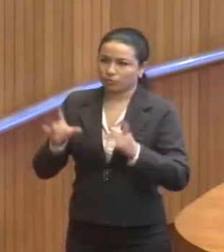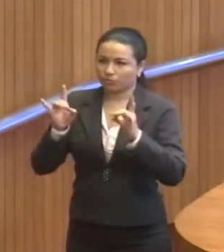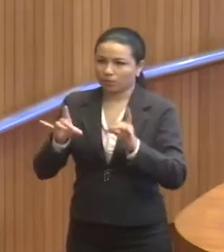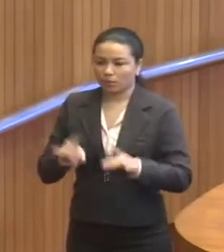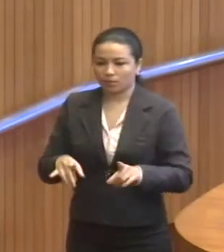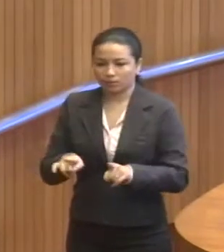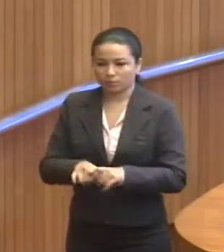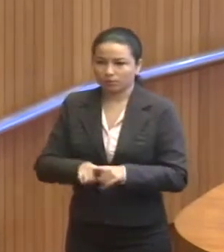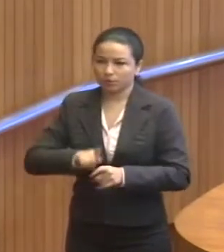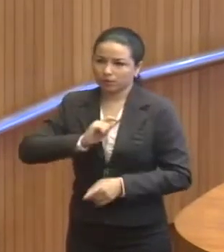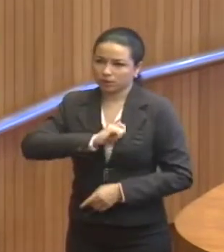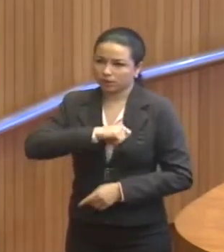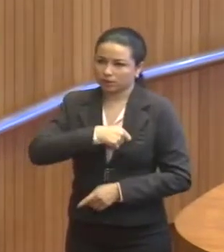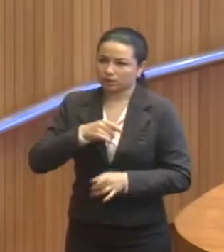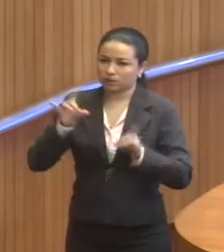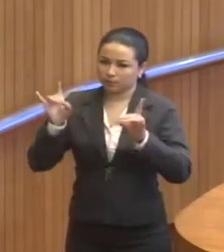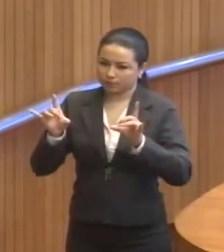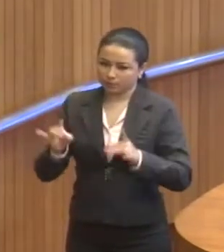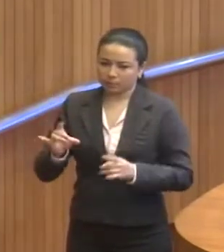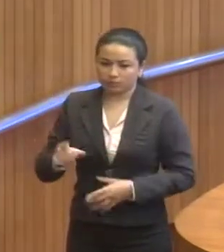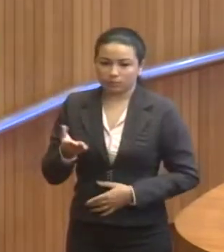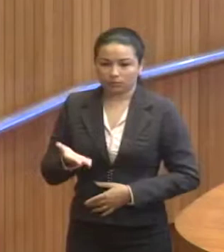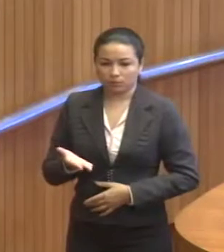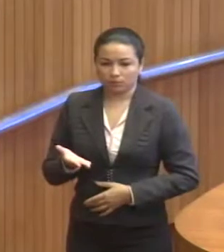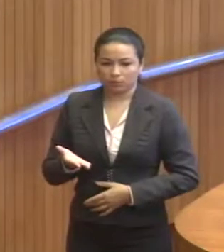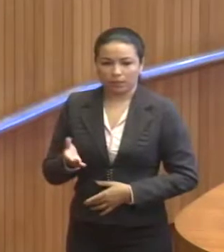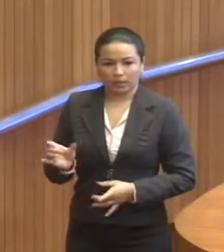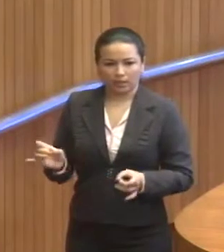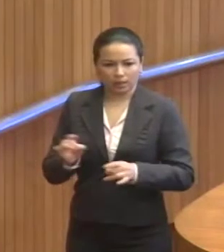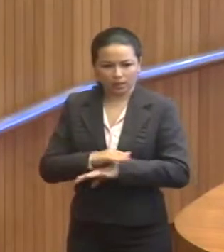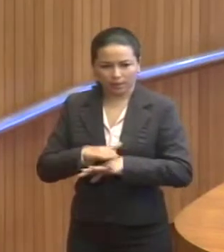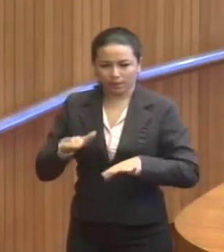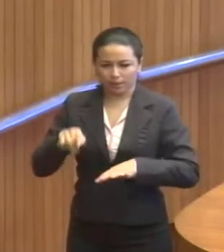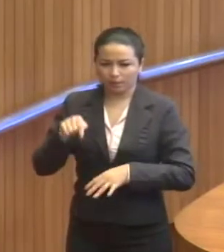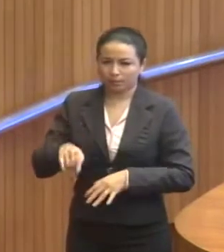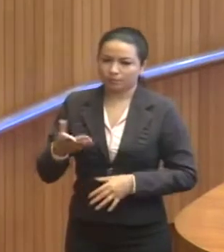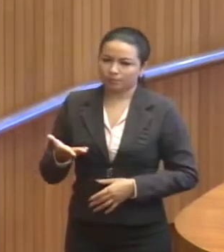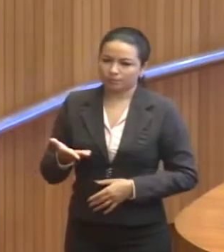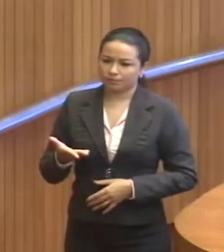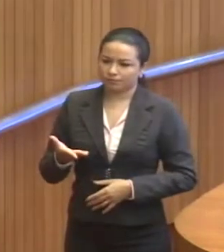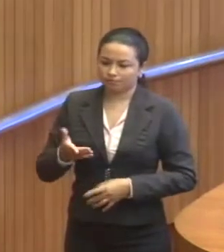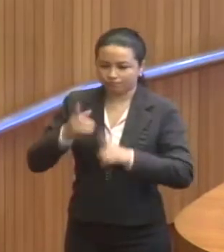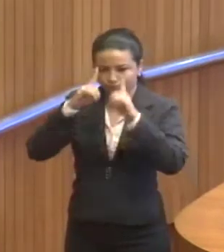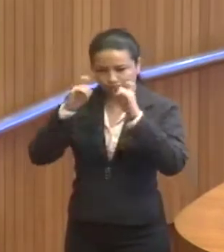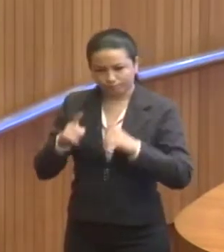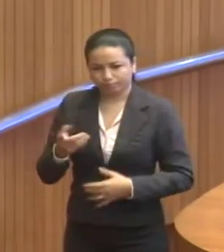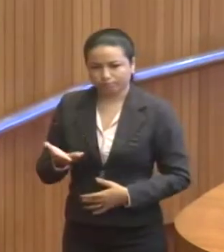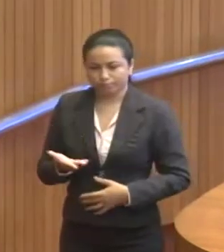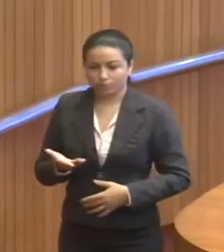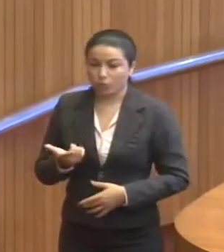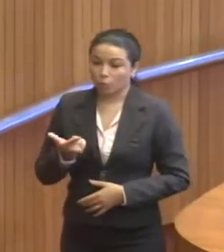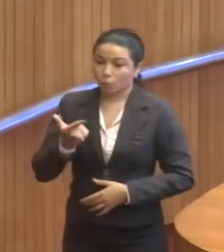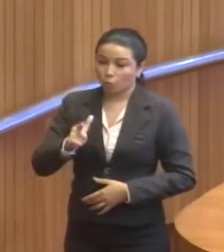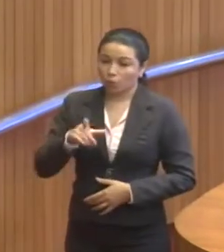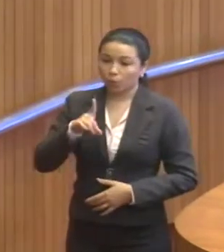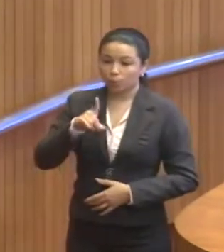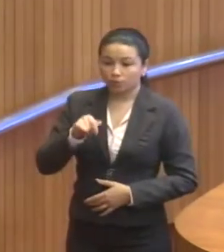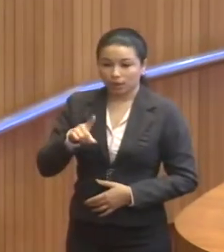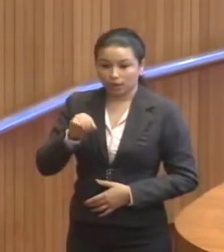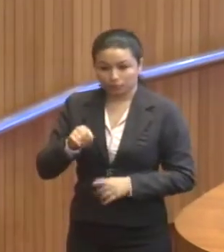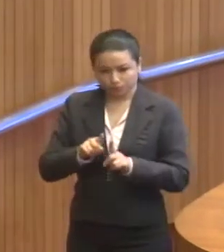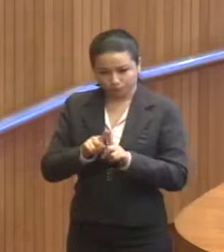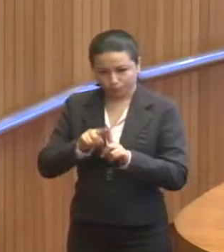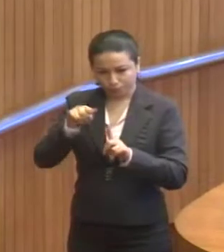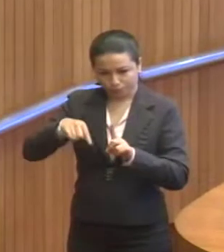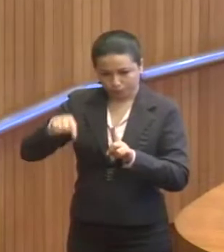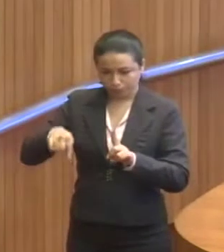especializadas e também de delegacias especializadas para combater esse tipo de violência. Um outro dado, presidente, que foi